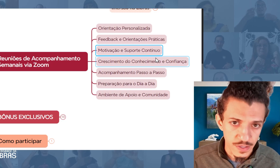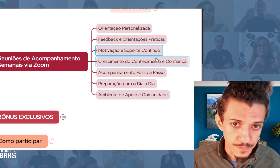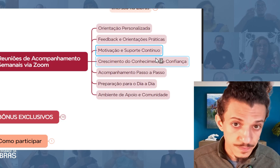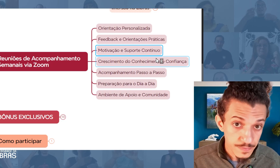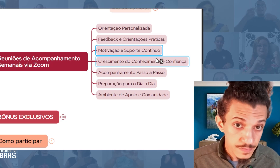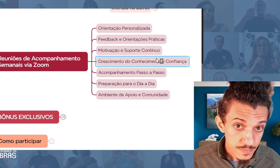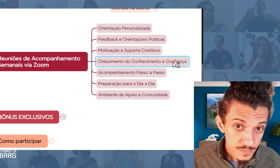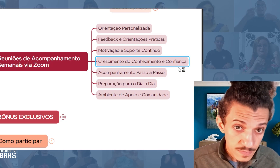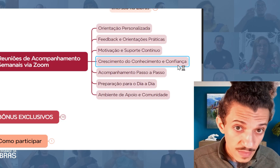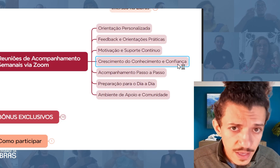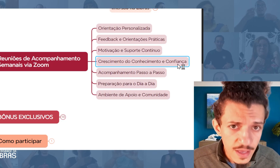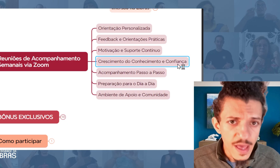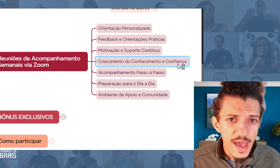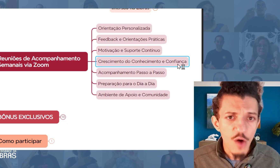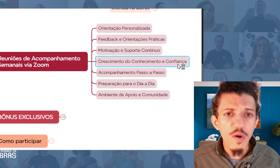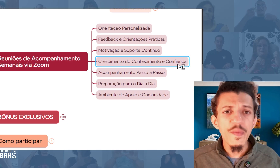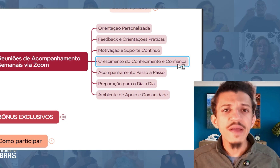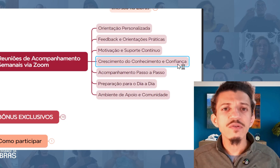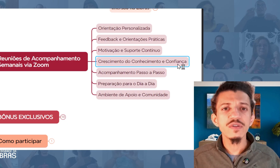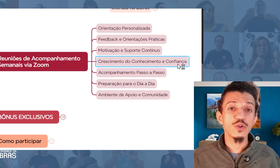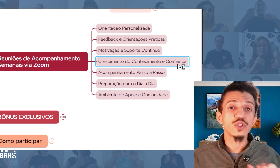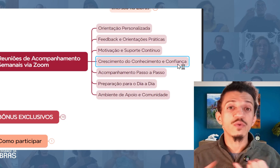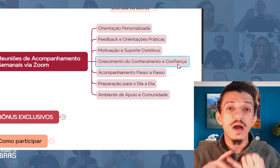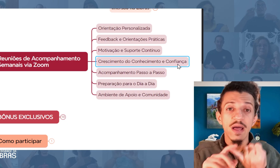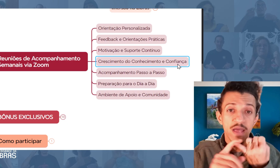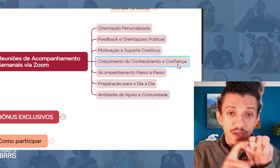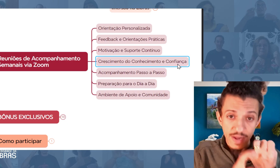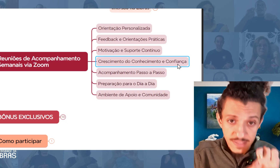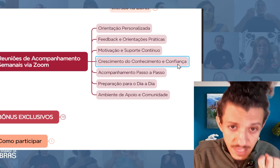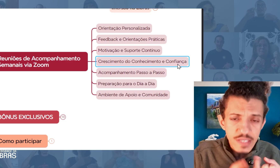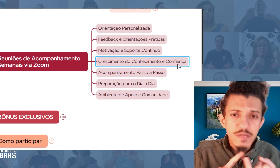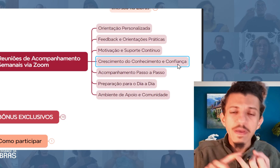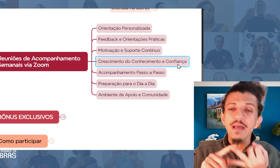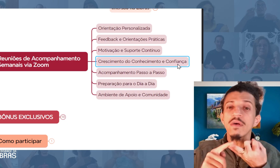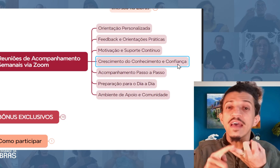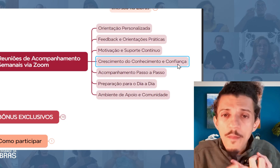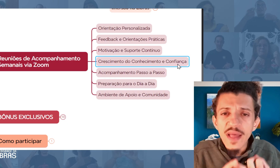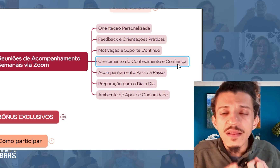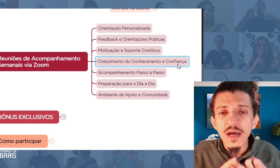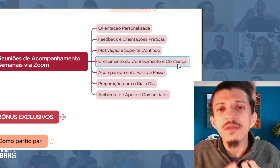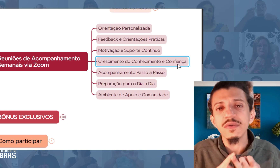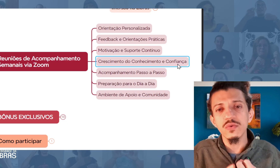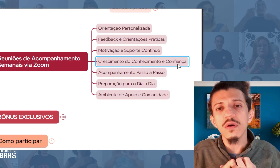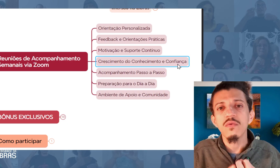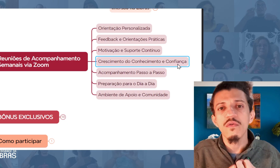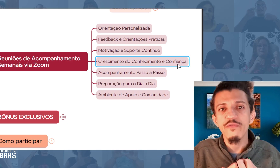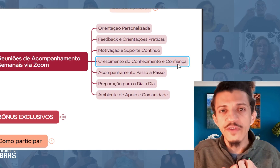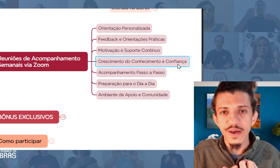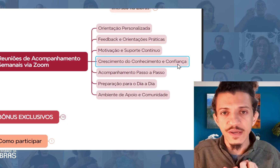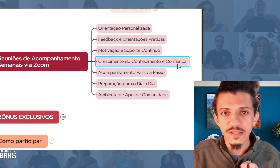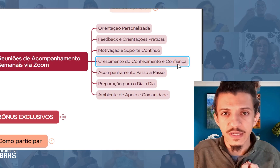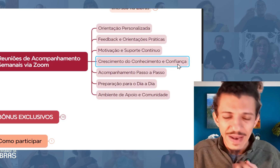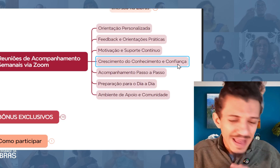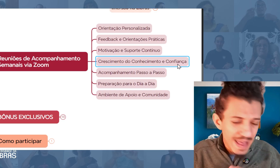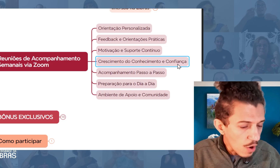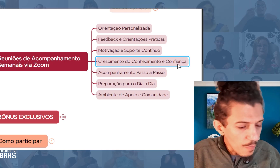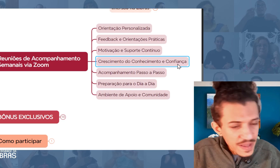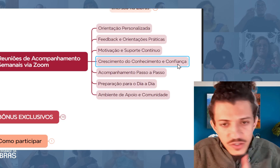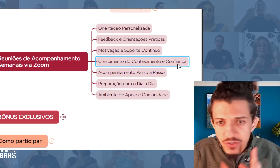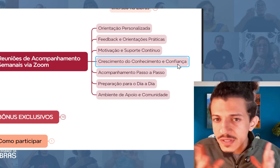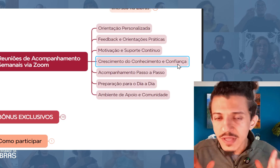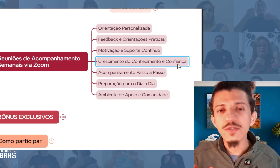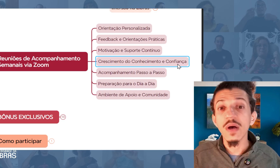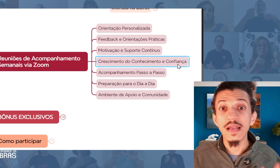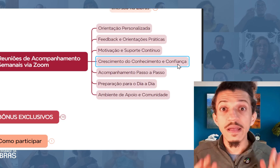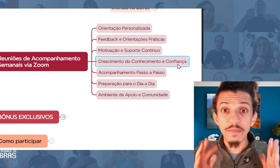sozinho. Aqui é o momento de você continuar crescendo no conhecimento e aumentando a sua confiança, para realmente